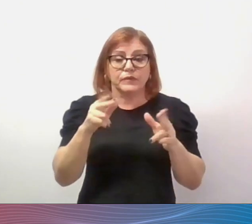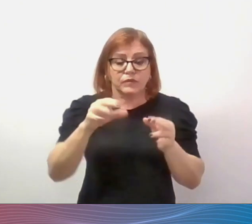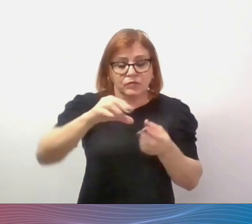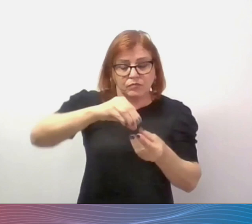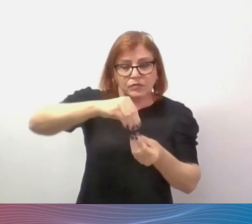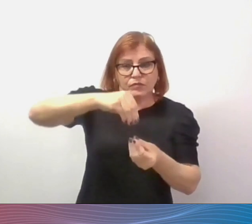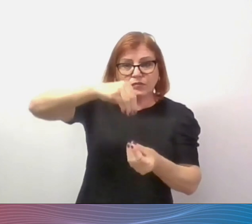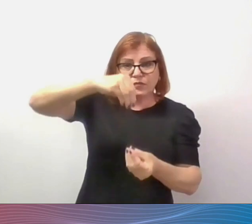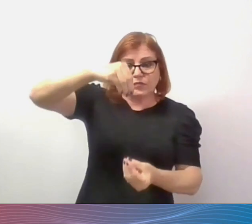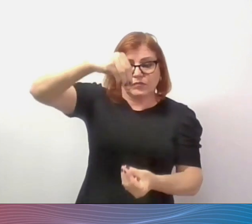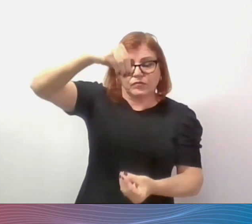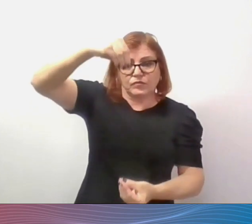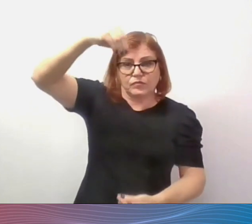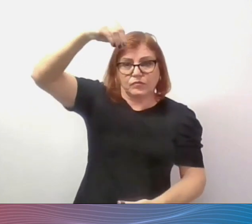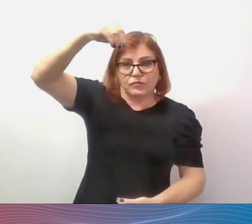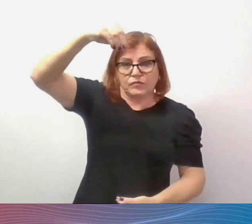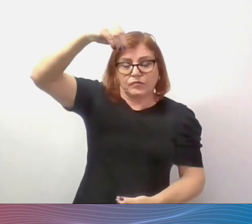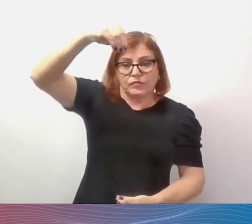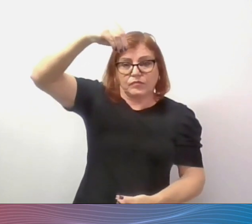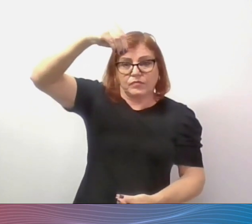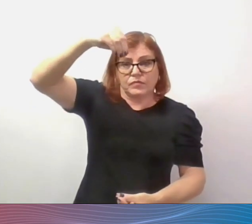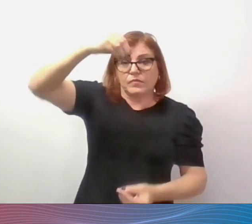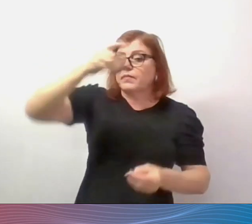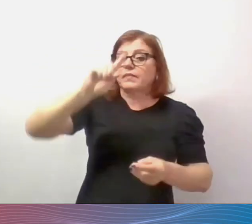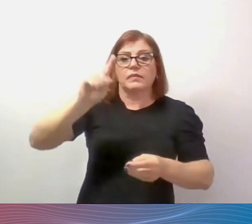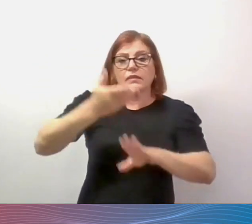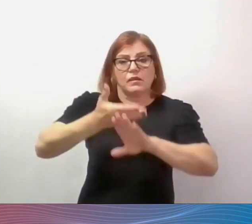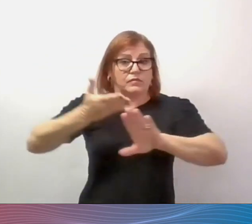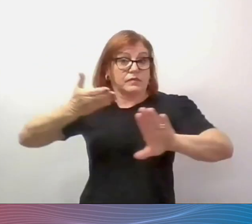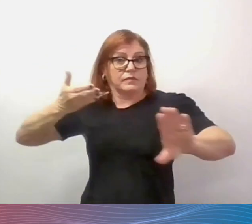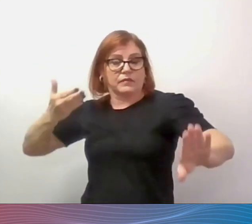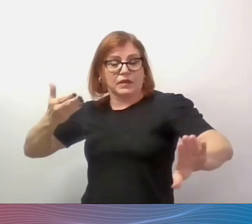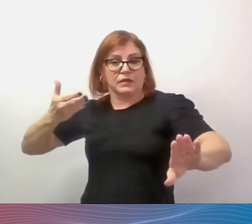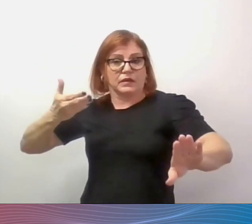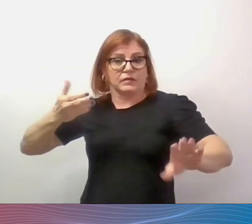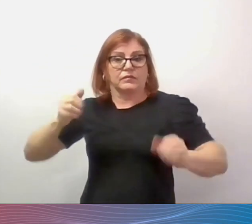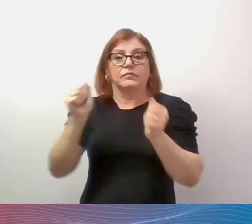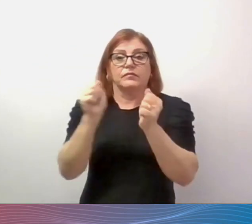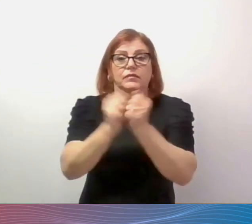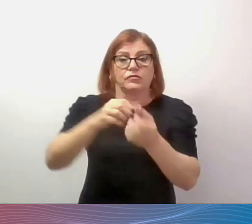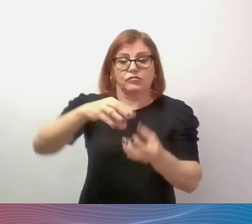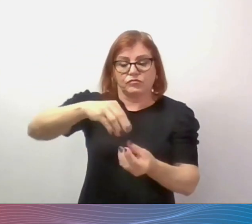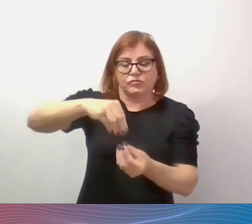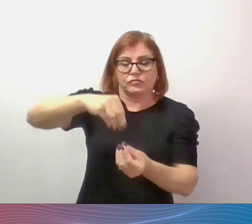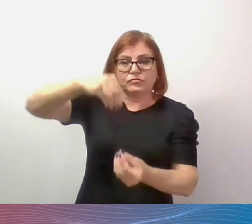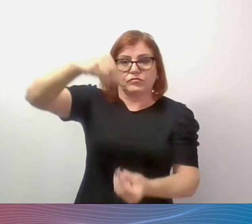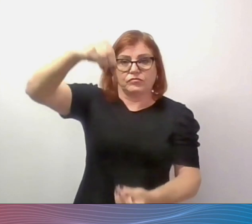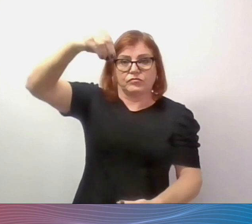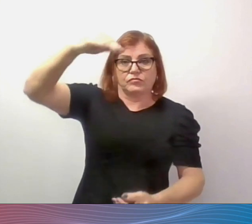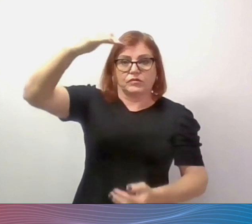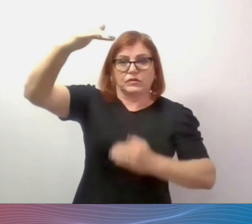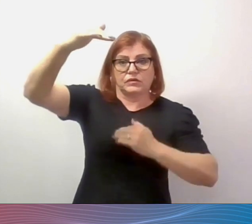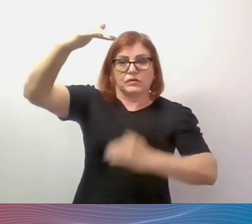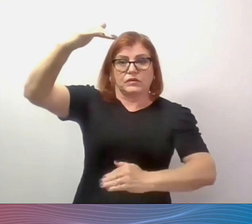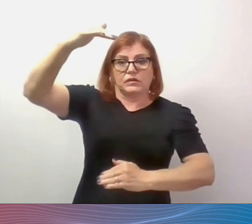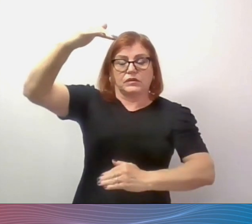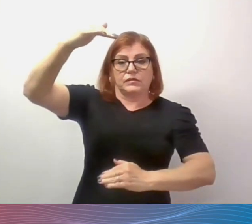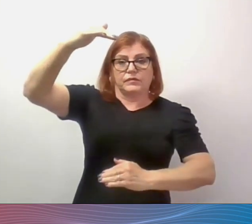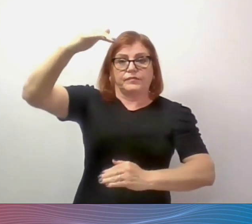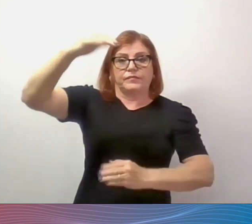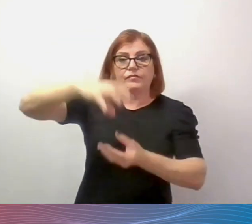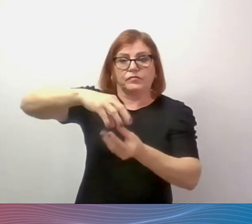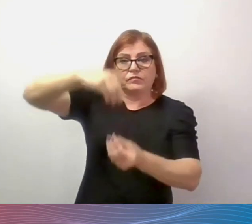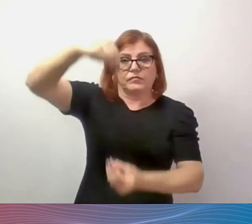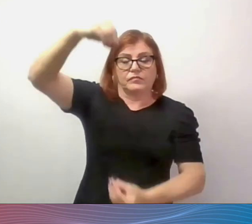extremes of the same thing. 1 João 4 diz, Deus é amor. 1 John 4 says God